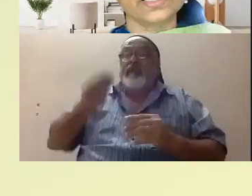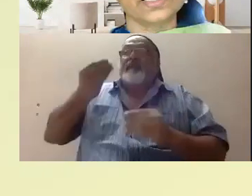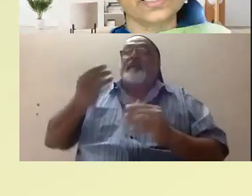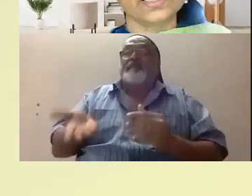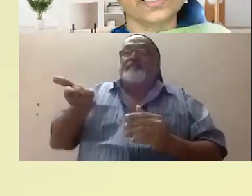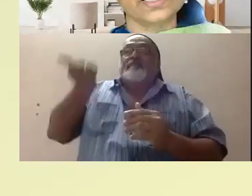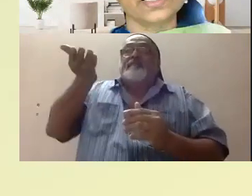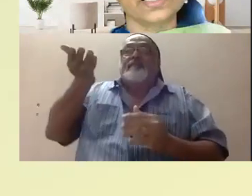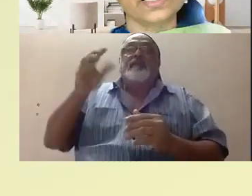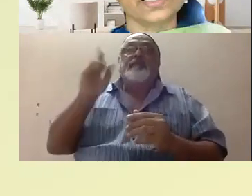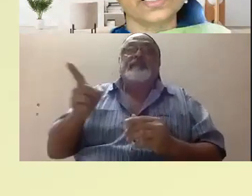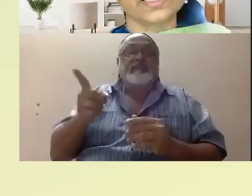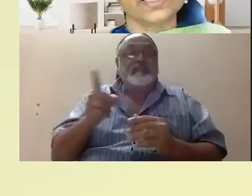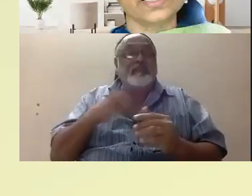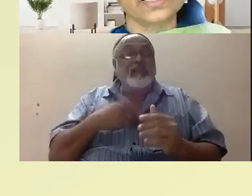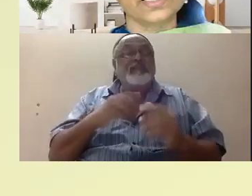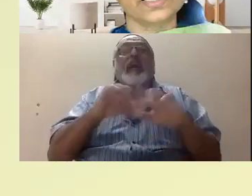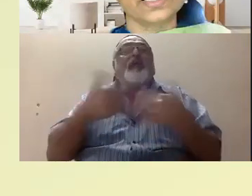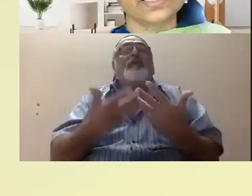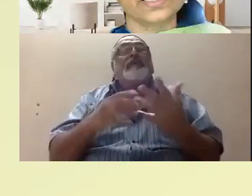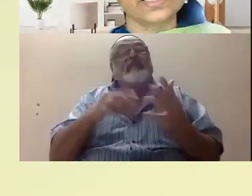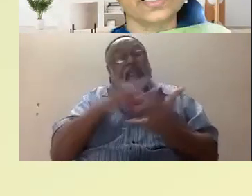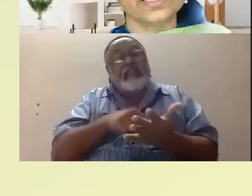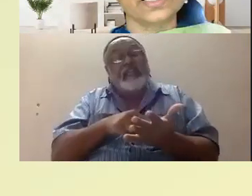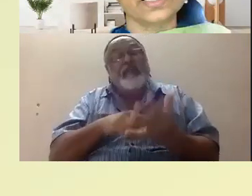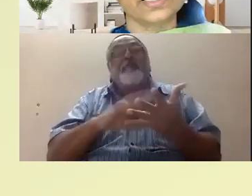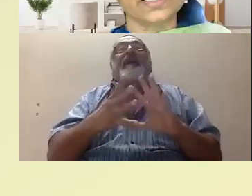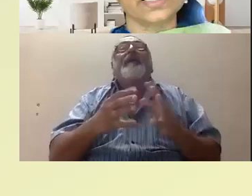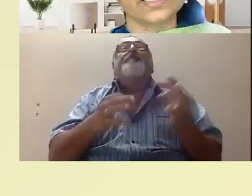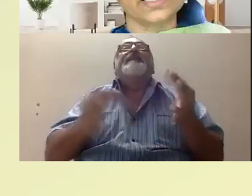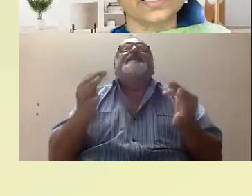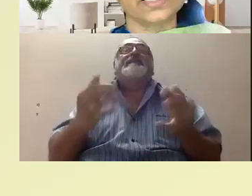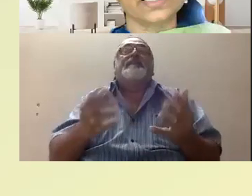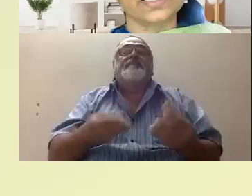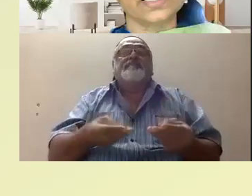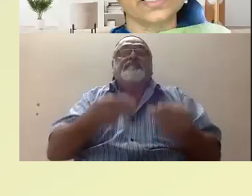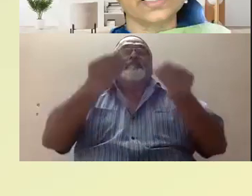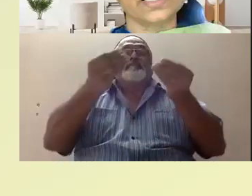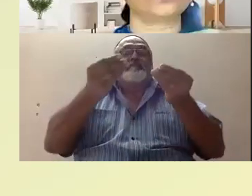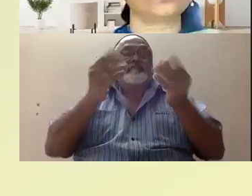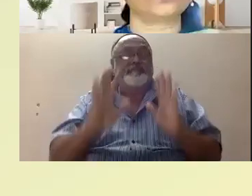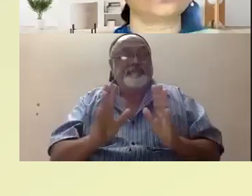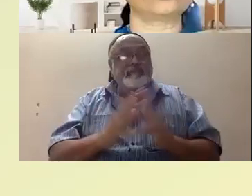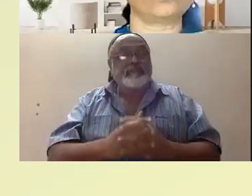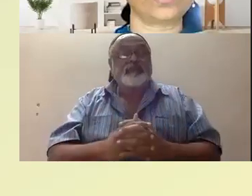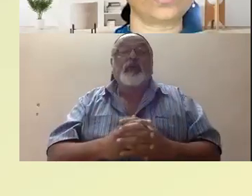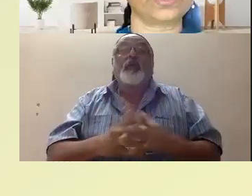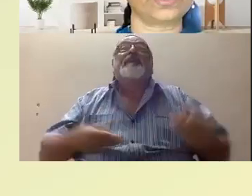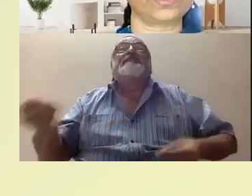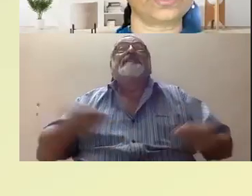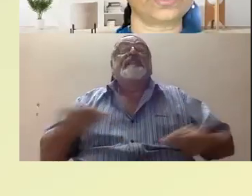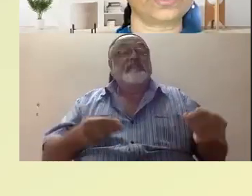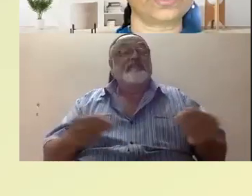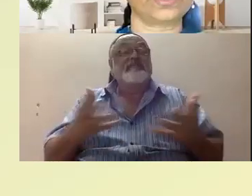लास्ट लाइन मैं बताती हूँ कि बिजनेस एंटरप्रेनर्स में क्या है, वो दे ऑफ कोर्स दे बिल्ड इकोनॉमी एंड वेल्थ फॉर द कंट्री,